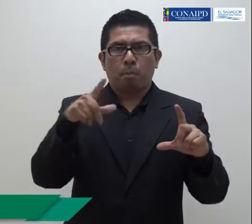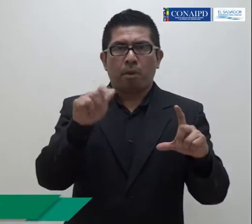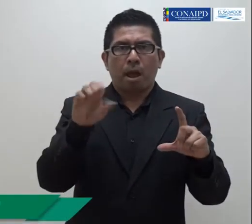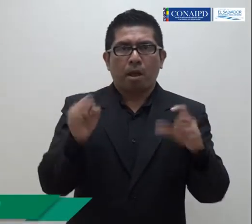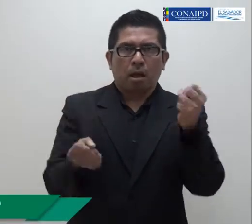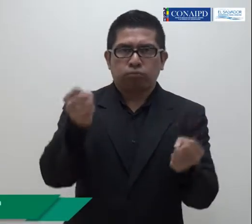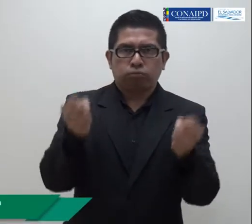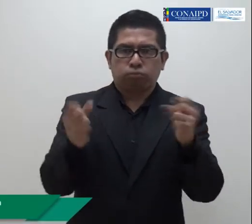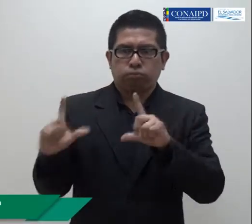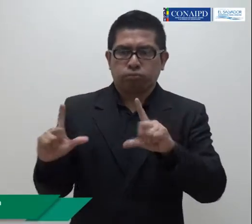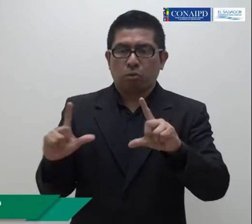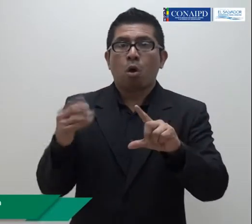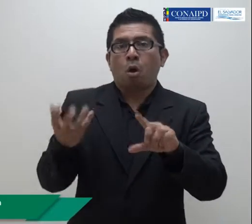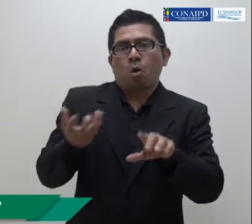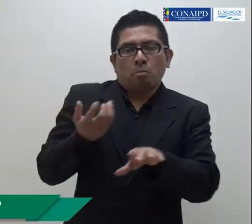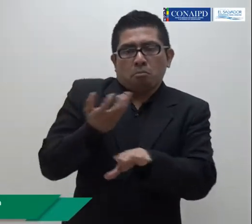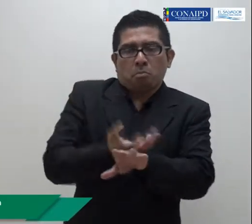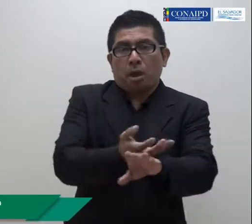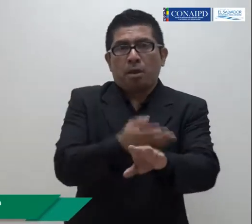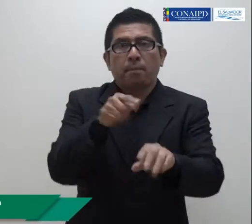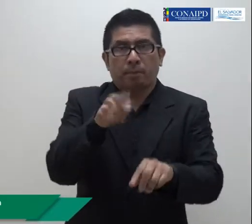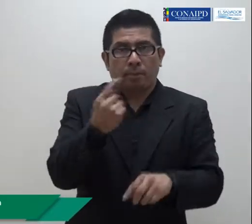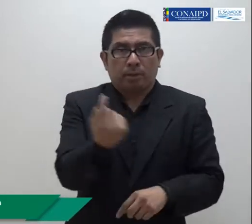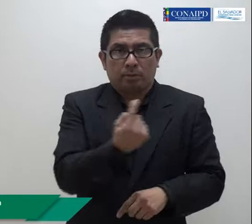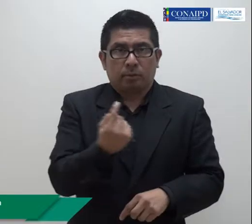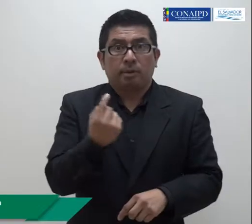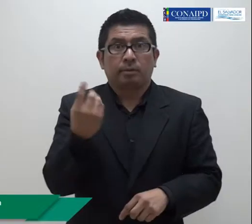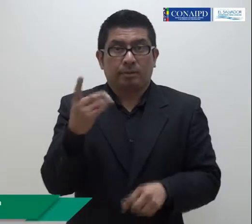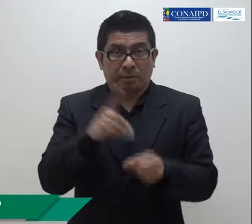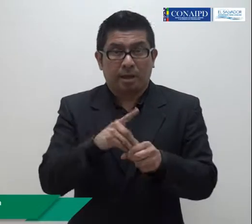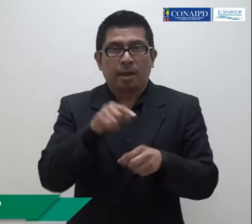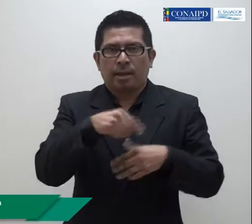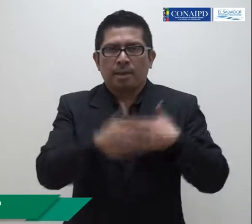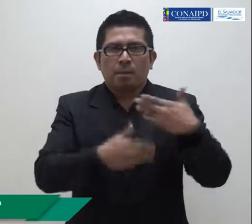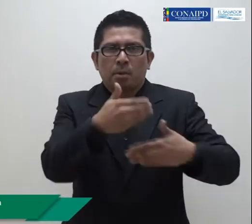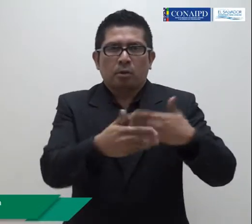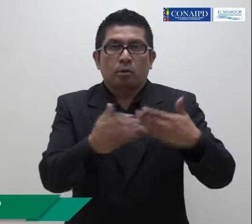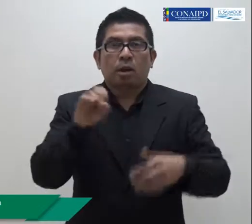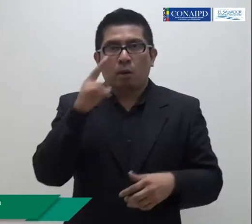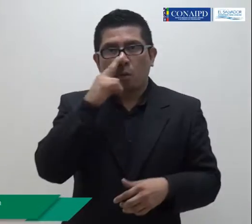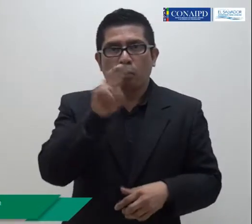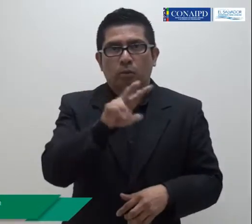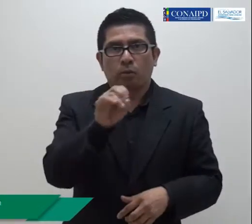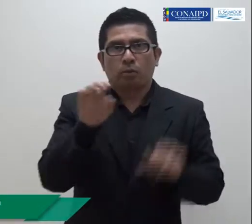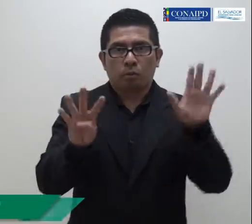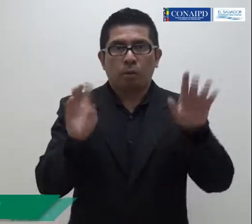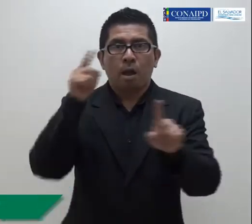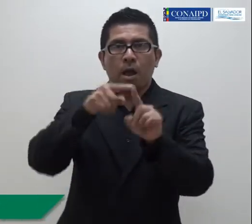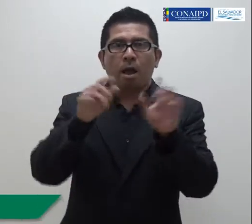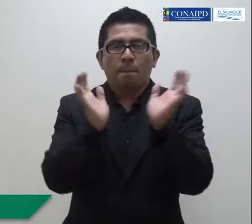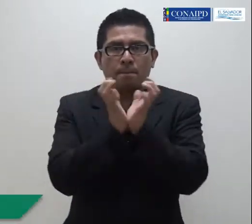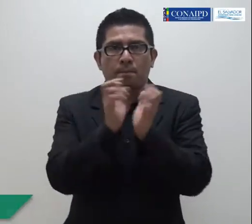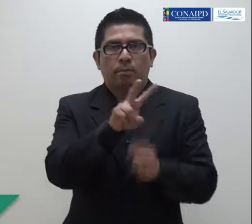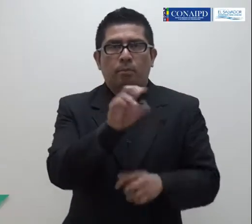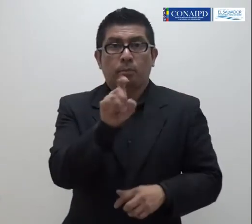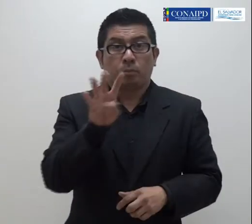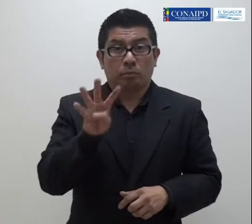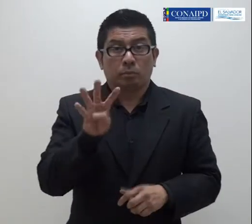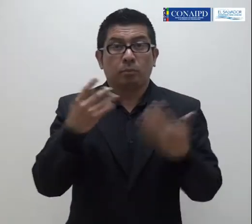o que transportan a personas con discapacidad. En ese proceso, de junio de 2009 a mayo 2014, se tuvo un registro